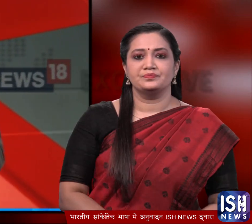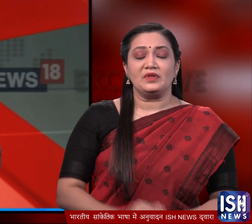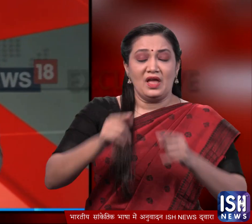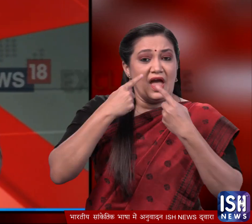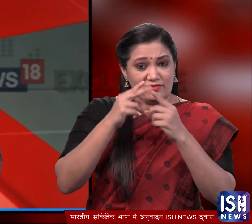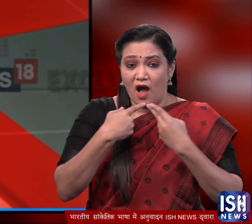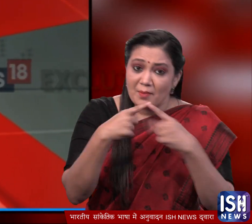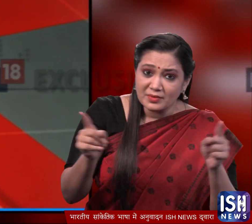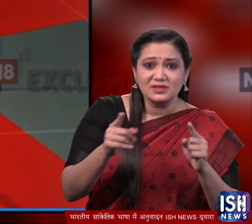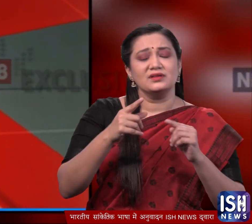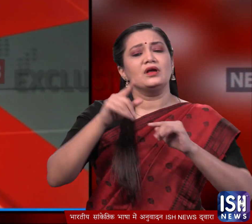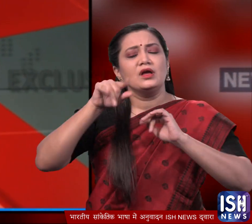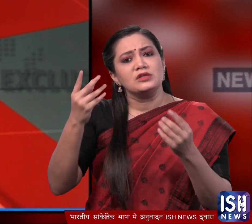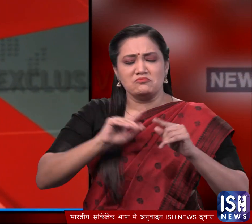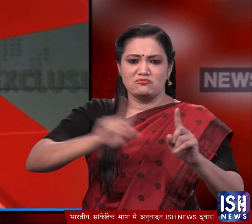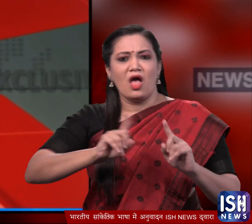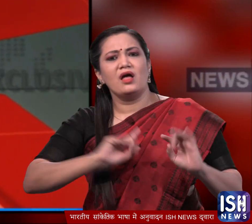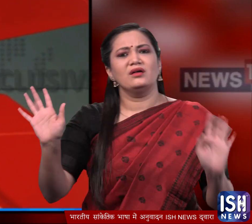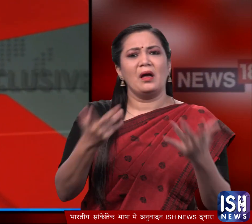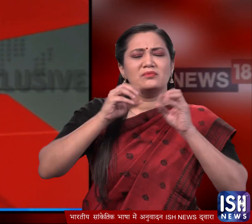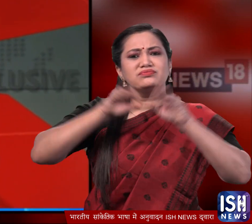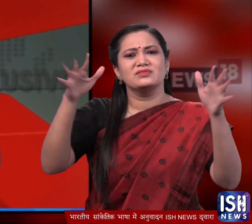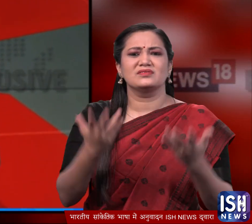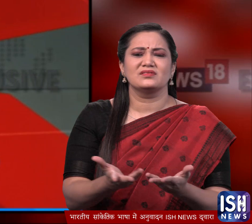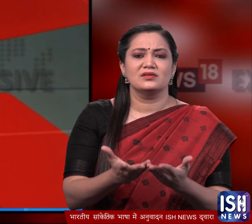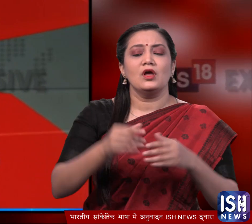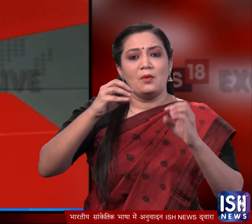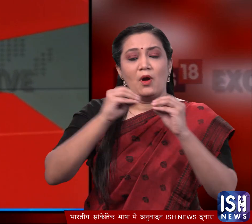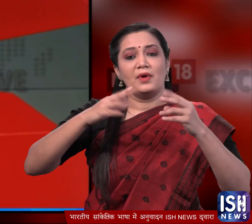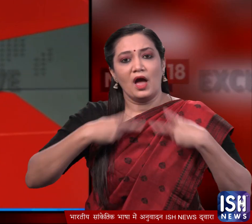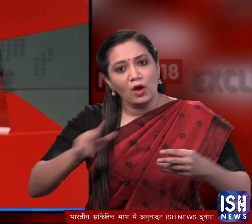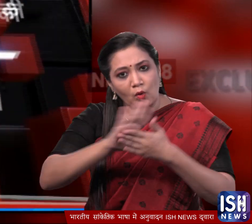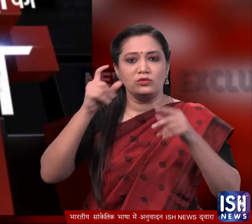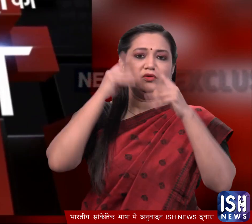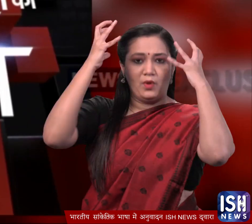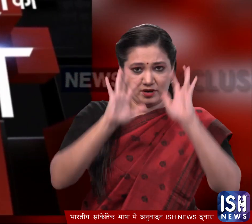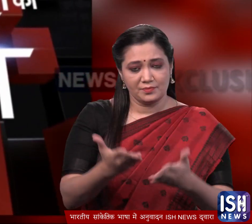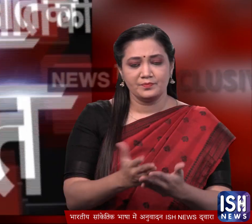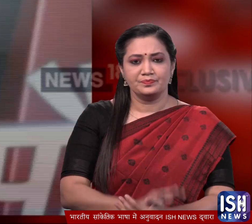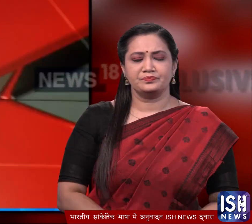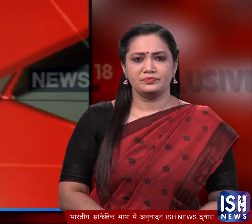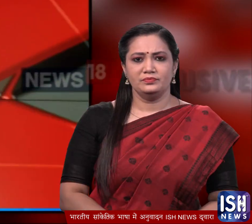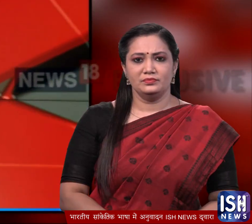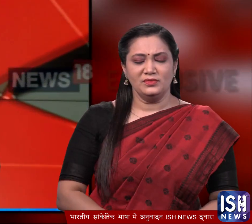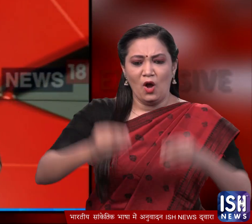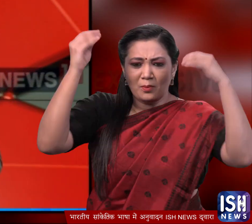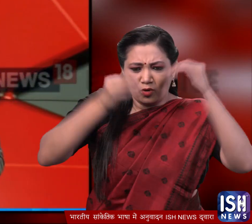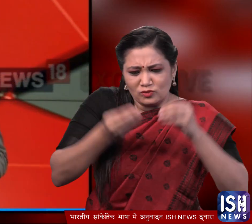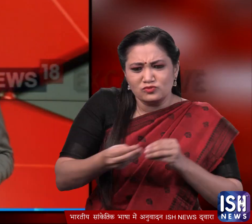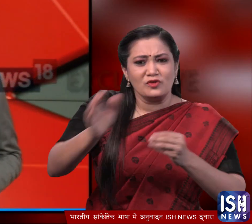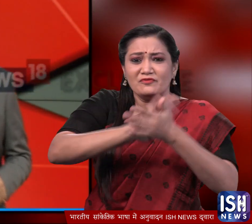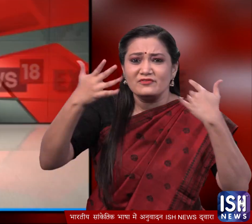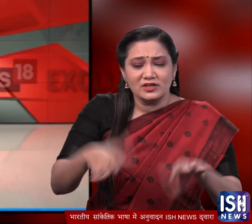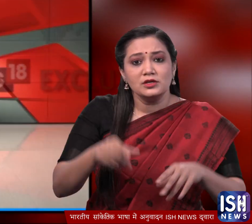क्योंकि जहां छूट दी गई है वहां भी हमारी मनमानी से हालात बिगड़ते दिख रहे हैं, जिस पर मुंबई हाईकोर्ट ने भी चिंता जताई। जाते जाते मानसून एक बार फिर